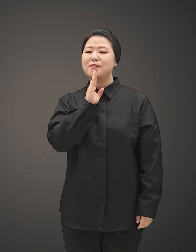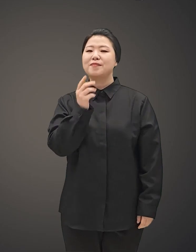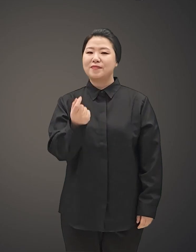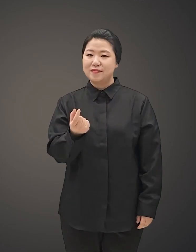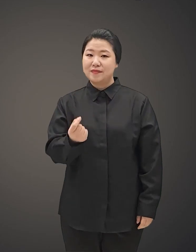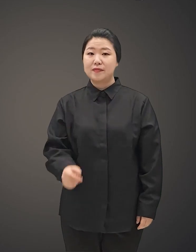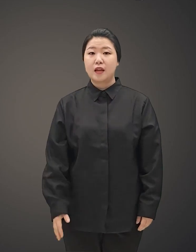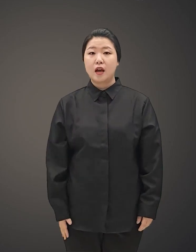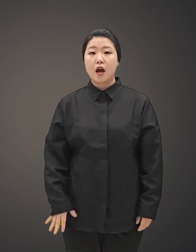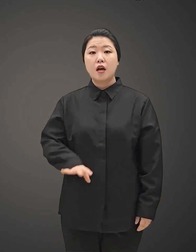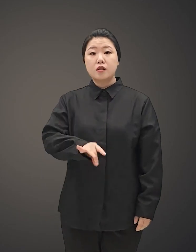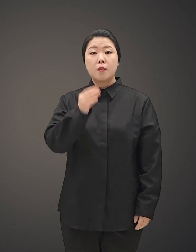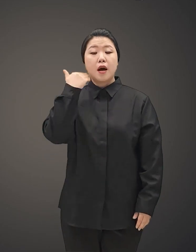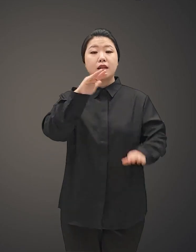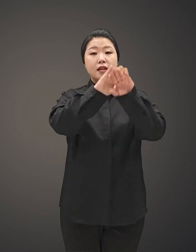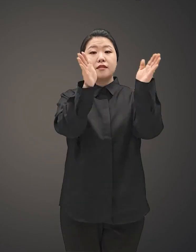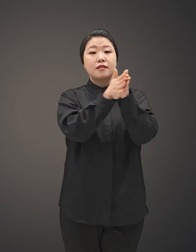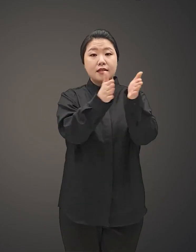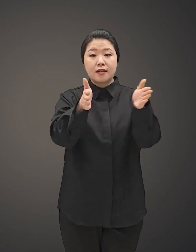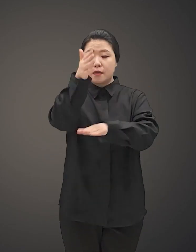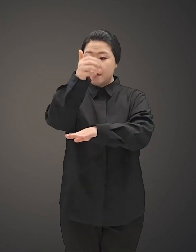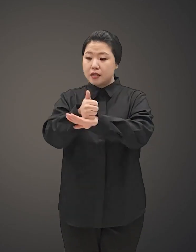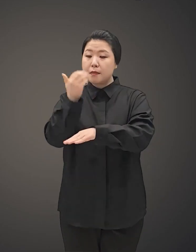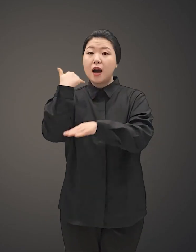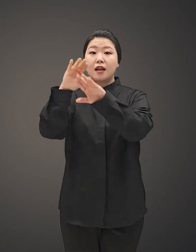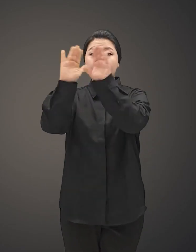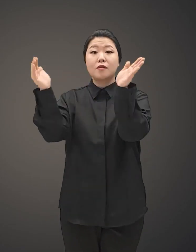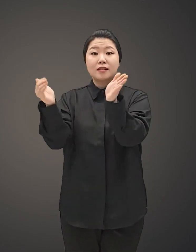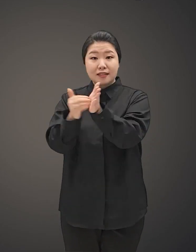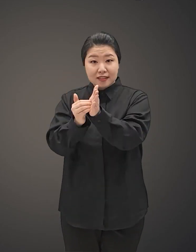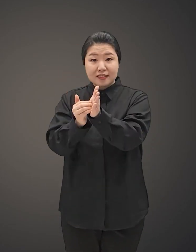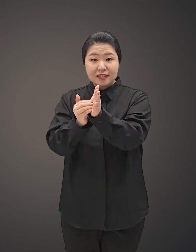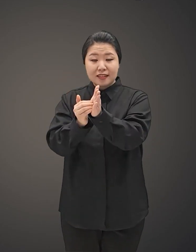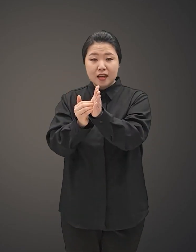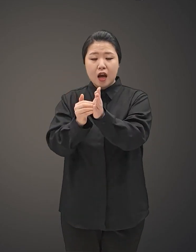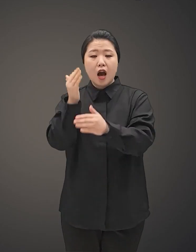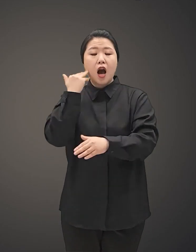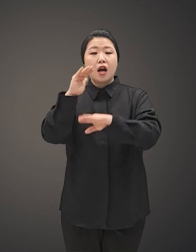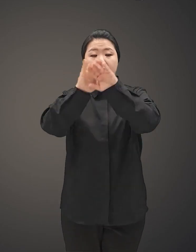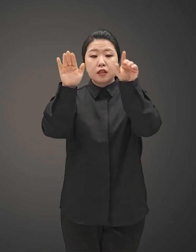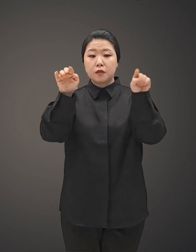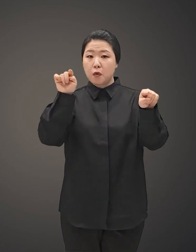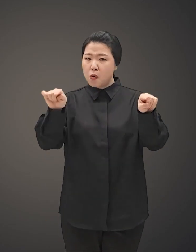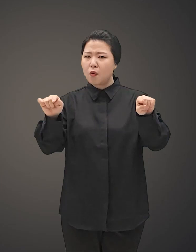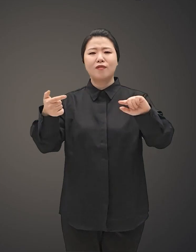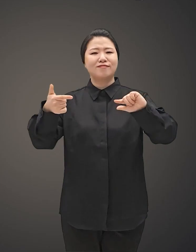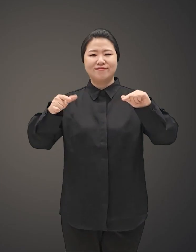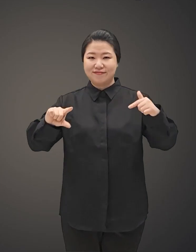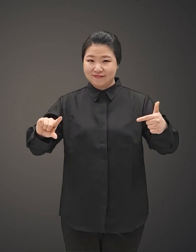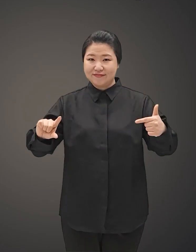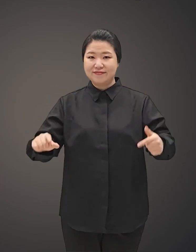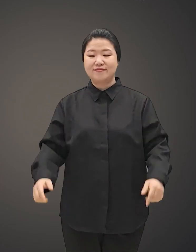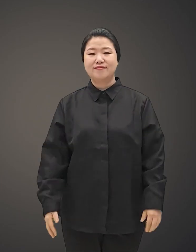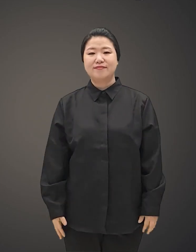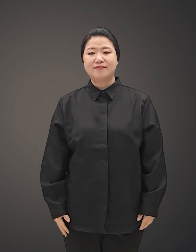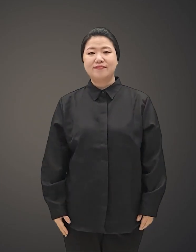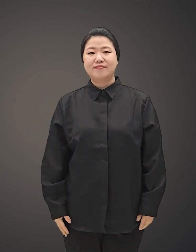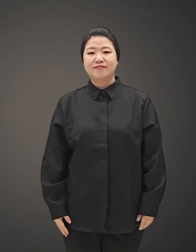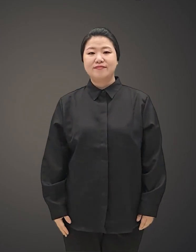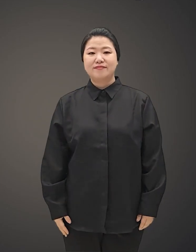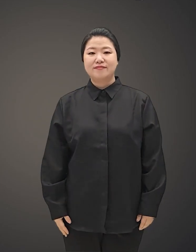네, 하늘에서 시작해서 하늘로 끝나죠. 하지만 그 하늘은 서로 다른